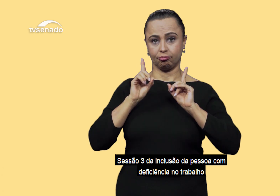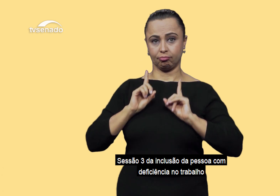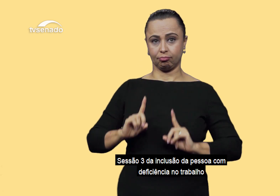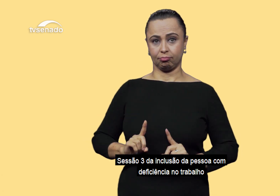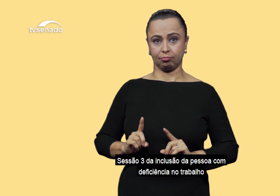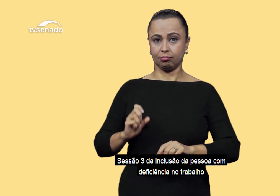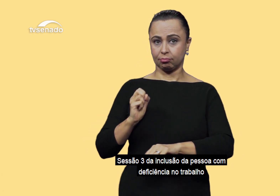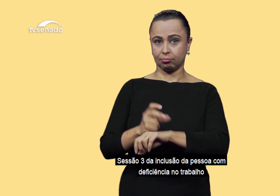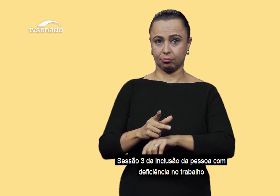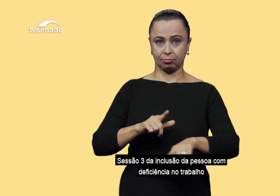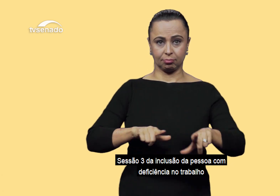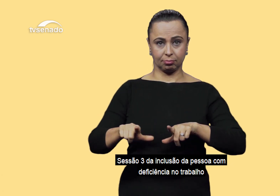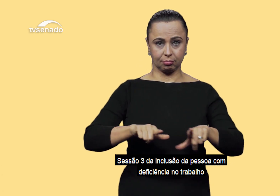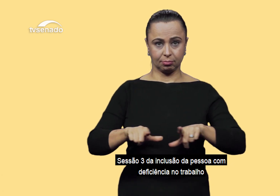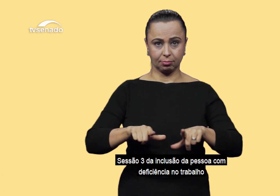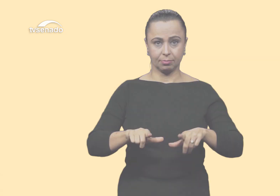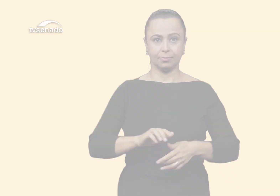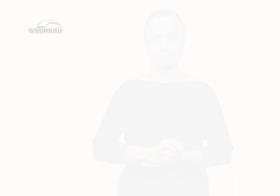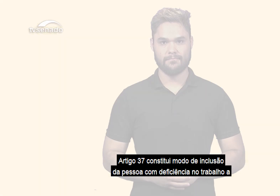no trabalho